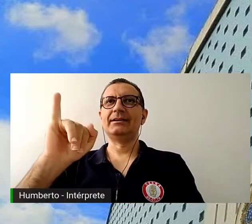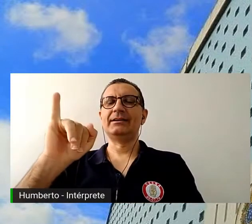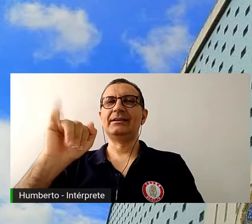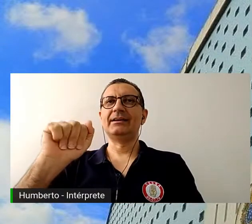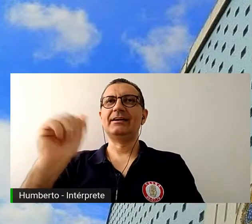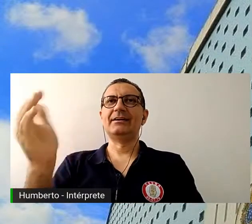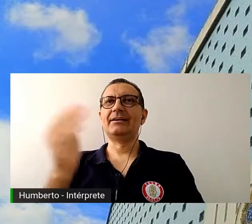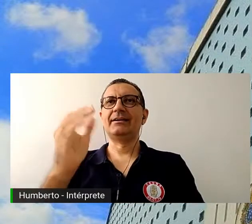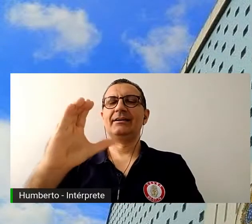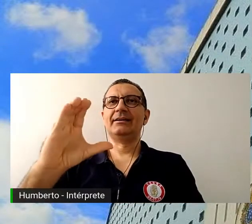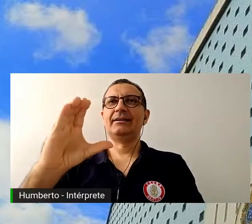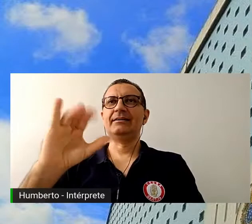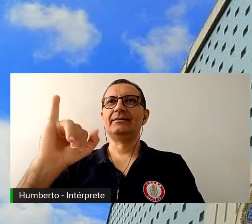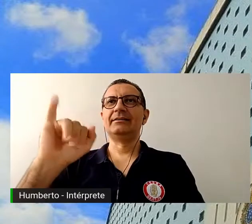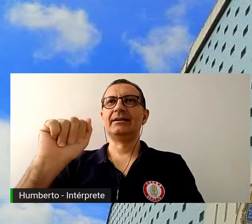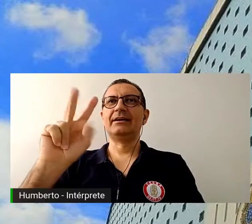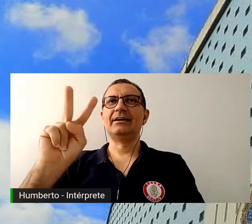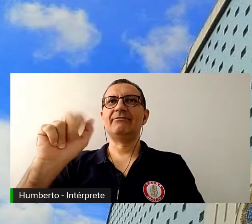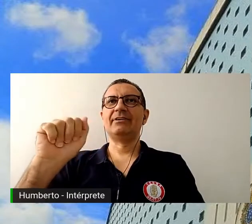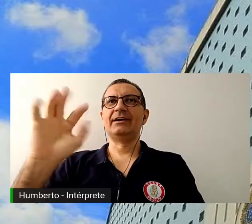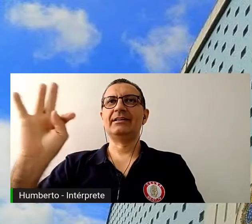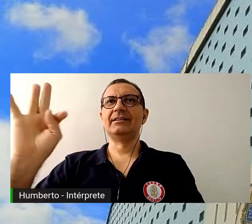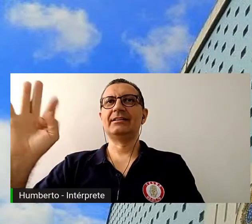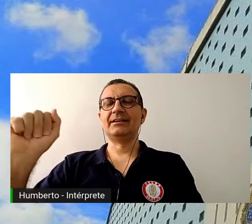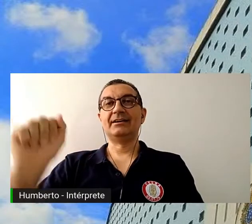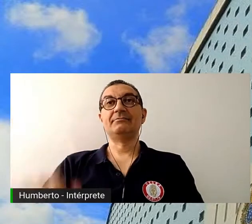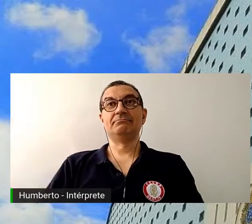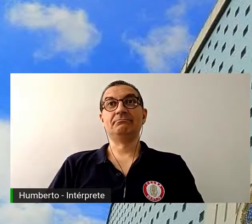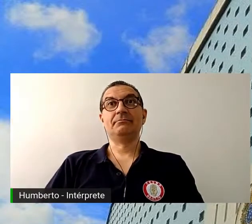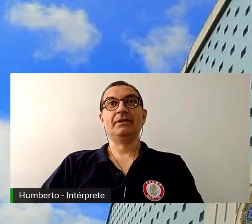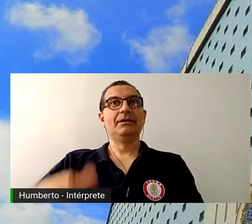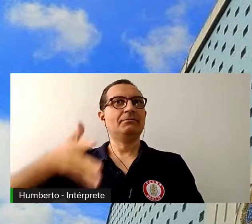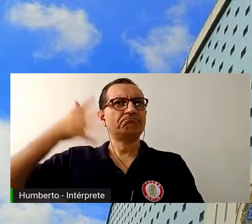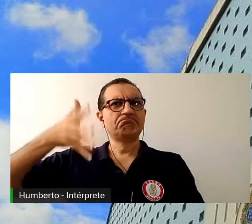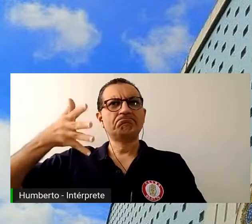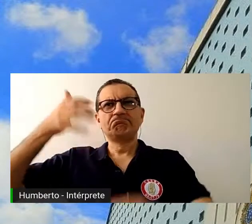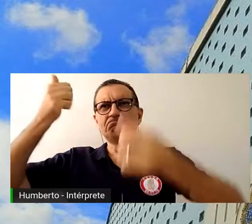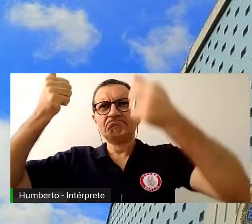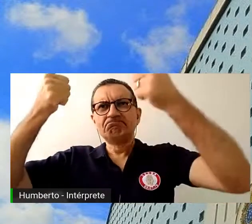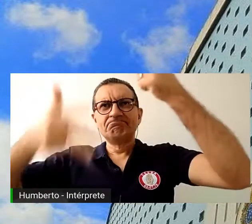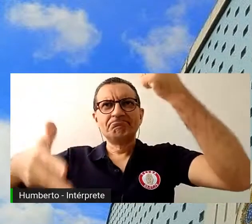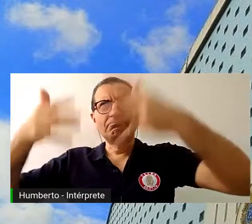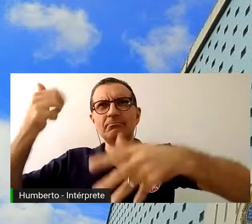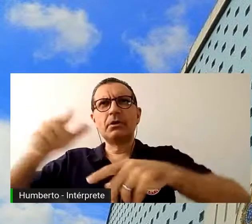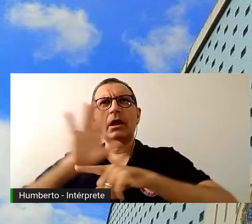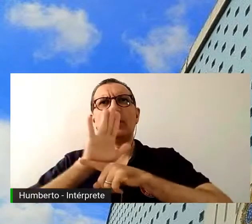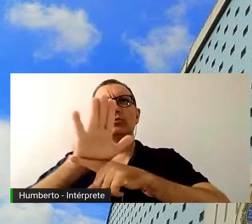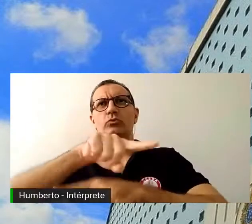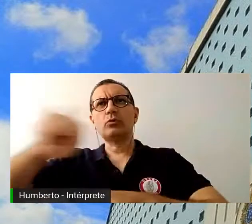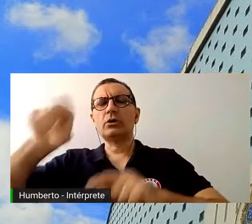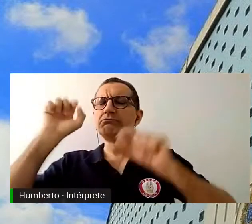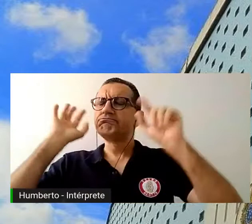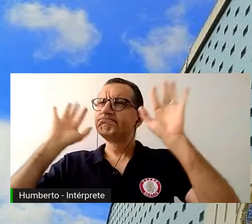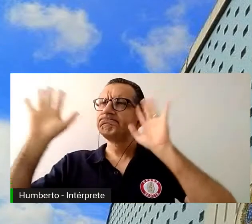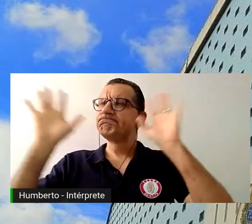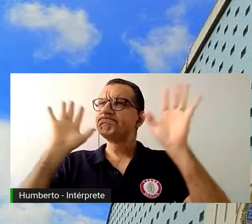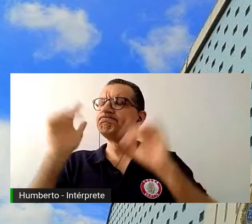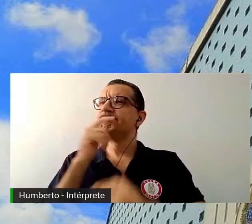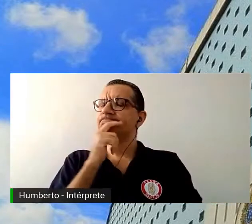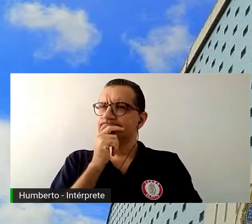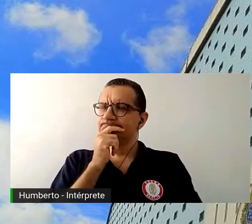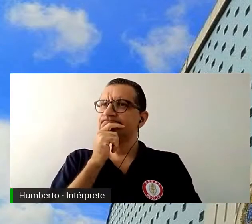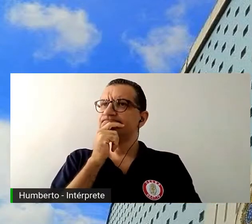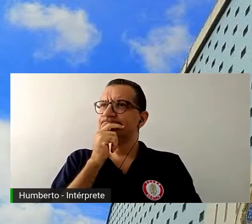Trabalho e Educação, que trará algumas reflexões para nós nessa manhã sobre a questão do